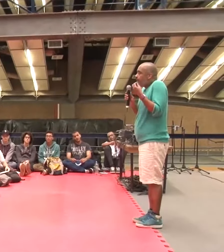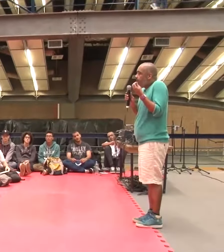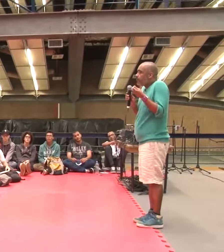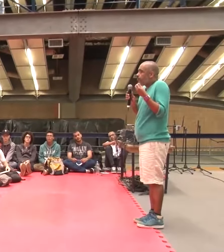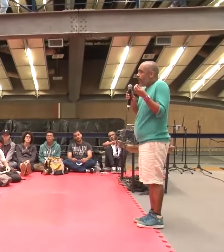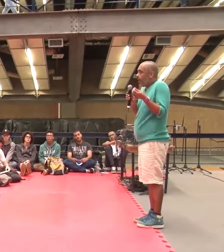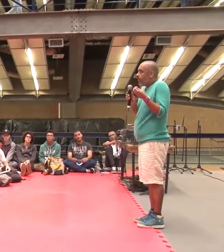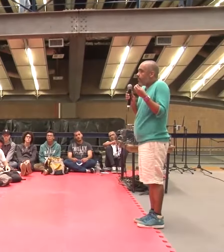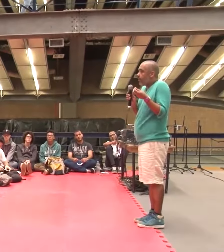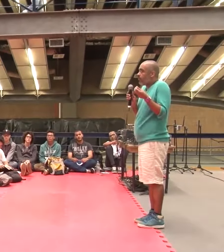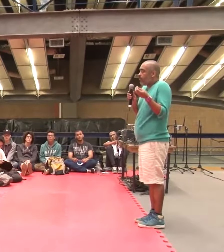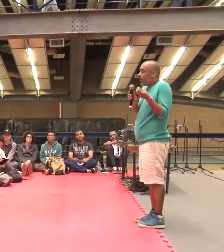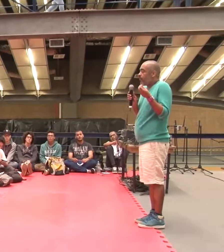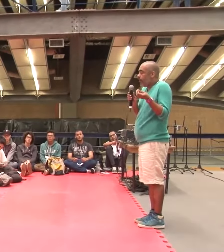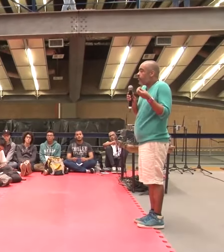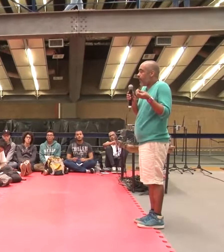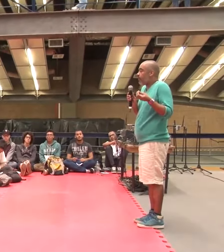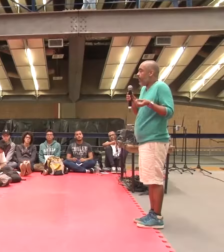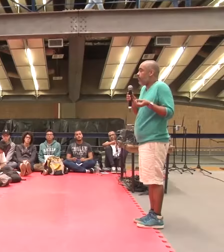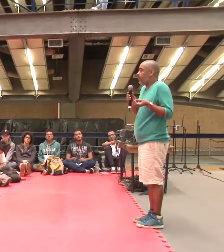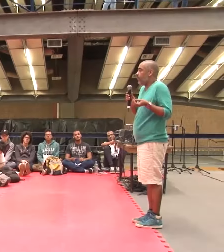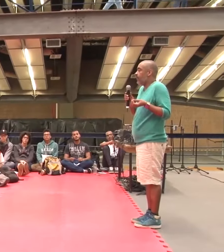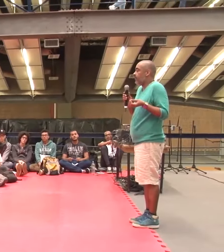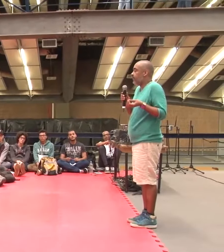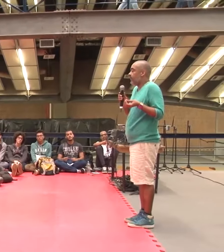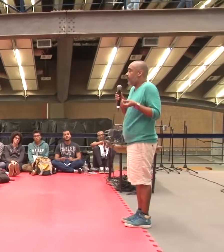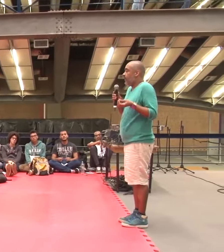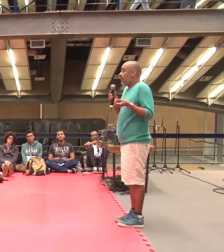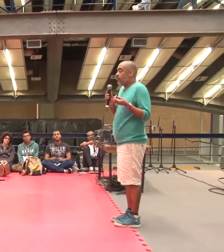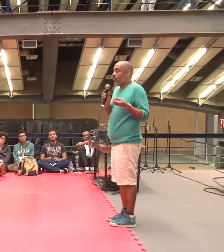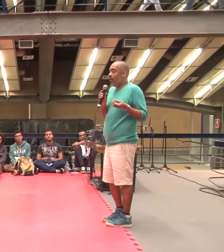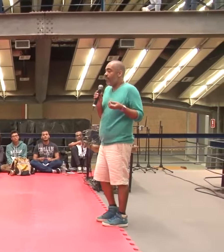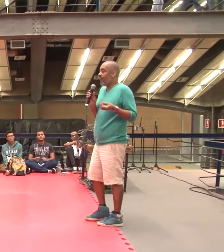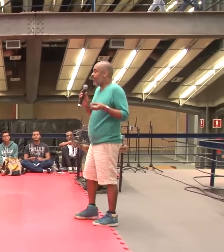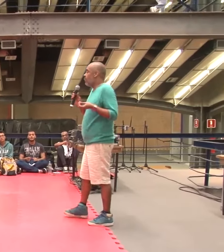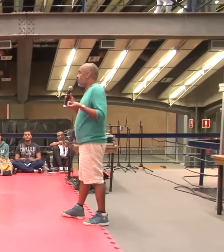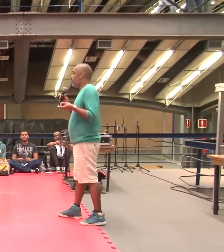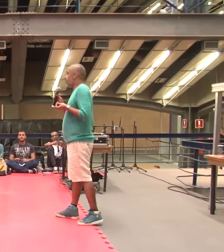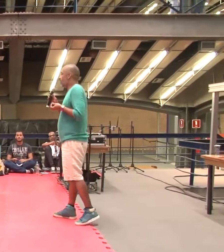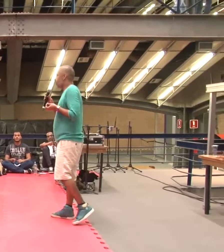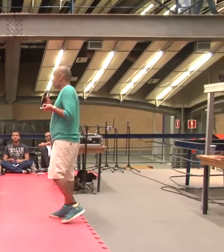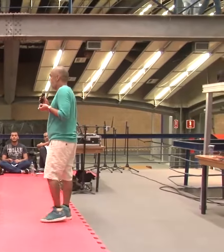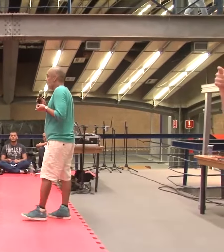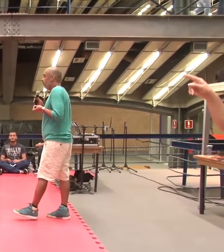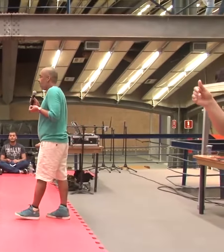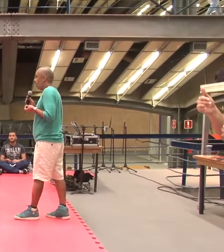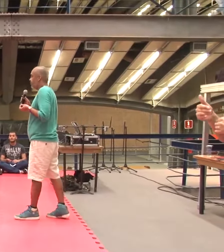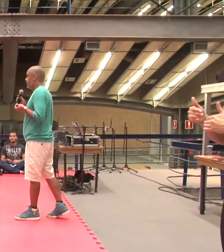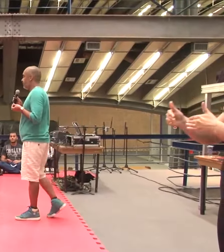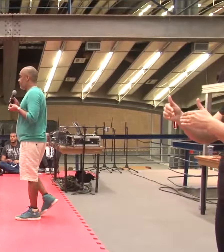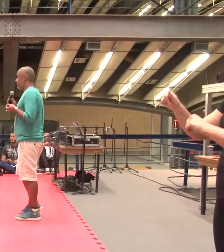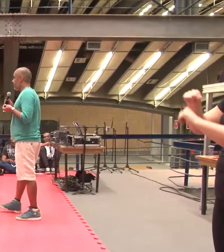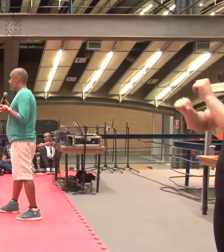Nós poderíamos esperar com a leitura do. Podemos esperar com a leitura do romance que João vai ter algum tipo de redenção?